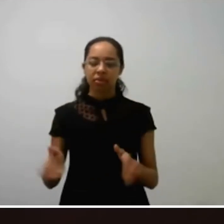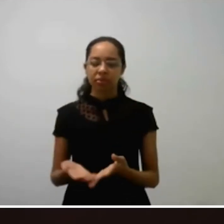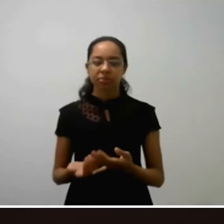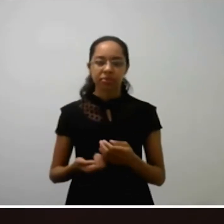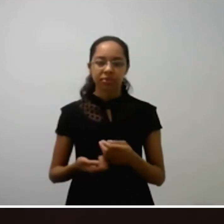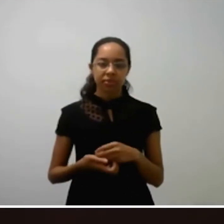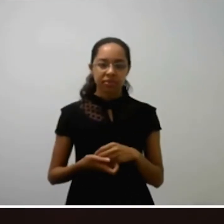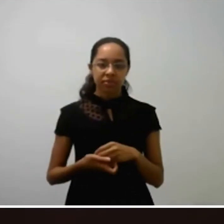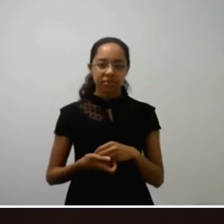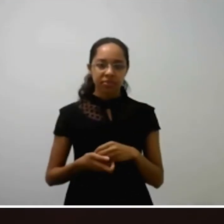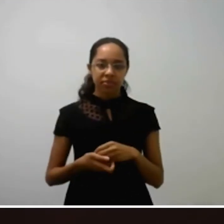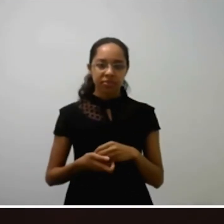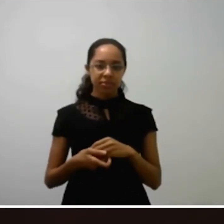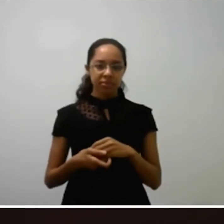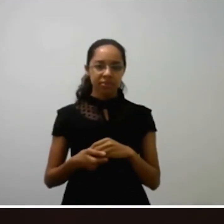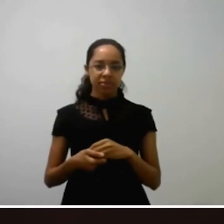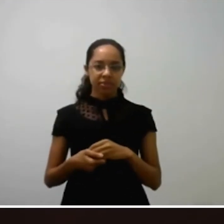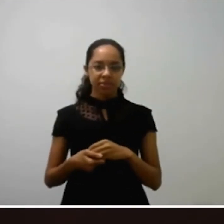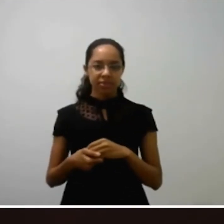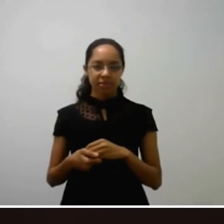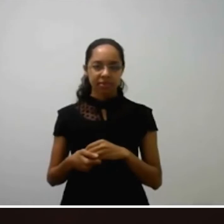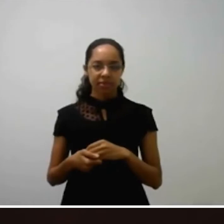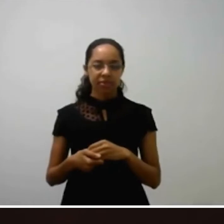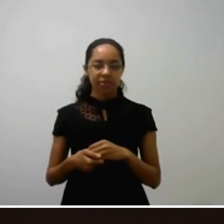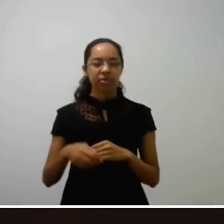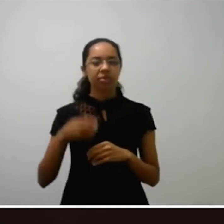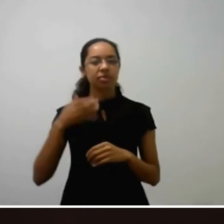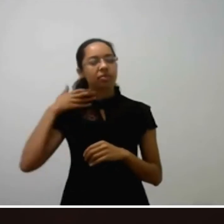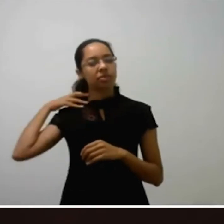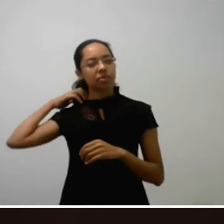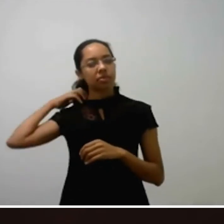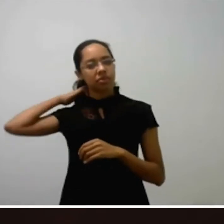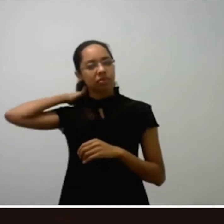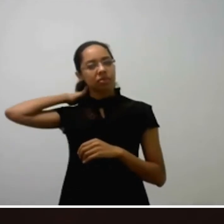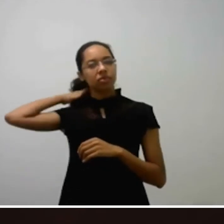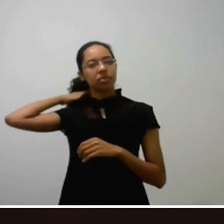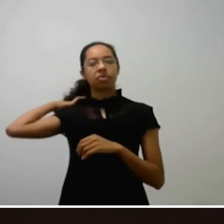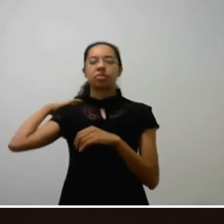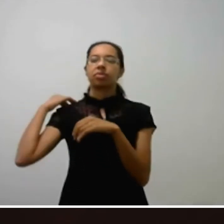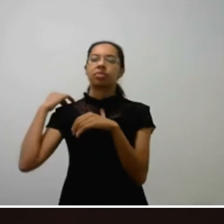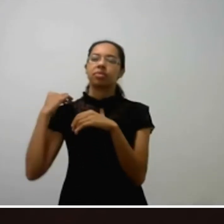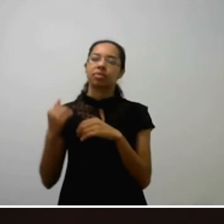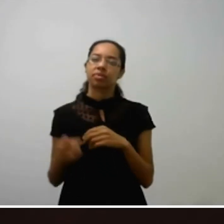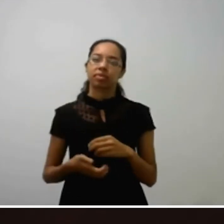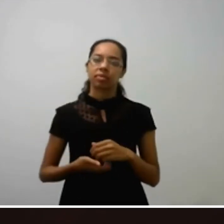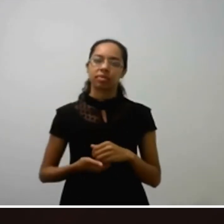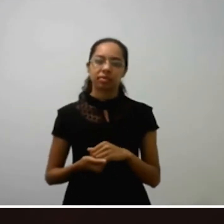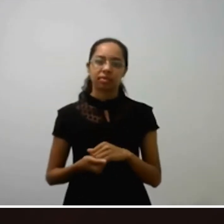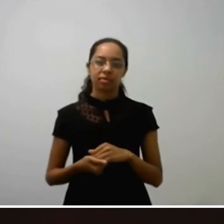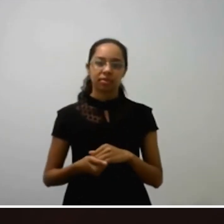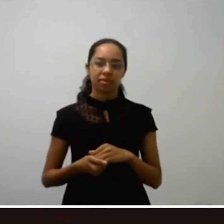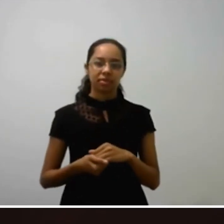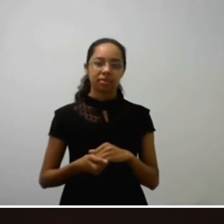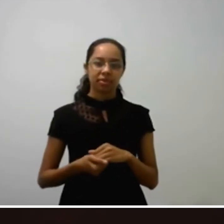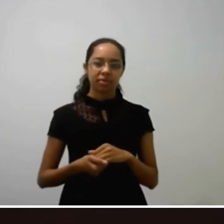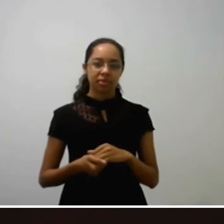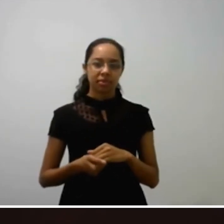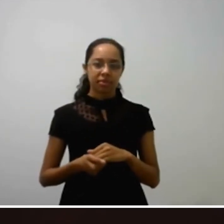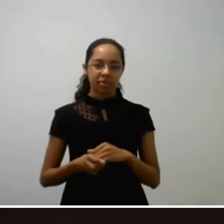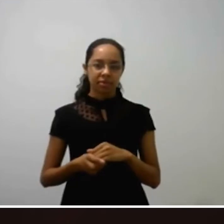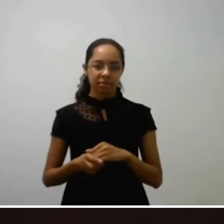do que viria na igreja em Sardes, tá? Bom, então eu quero dizer, essa linha prateada foi até lá, tá? Foi até